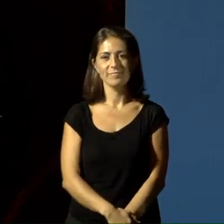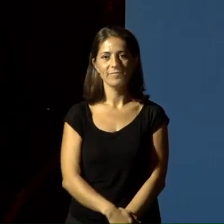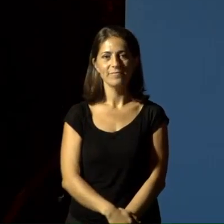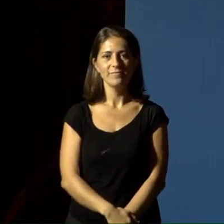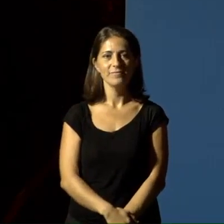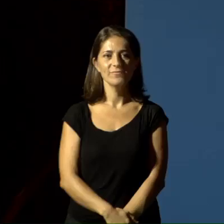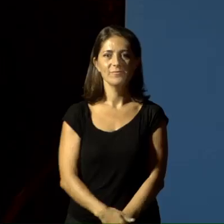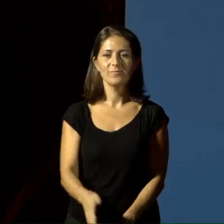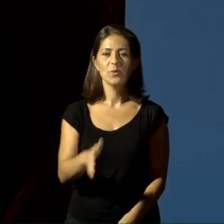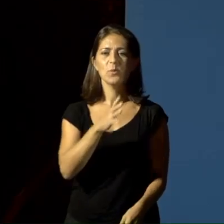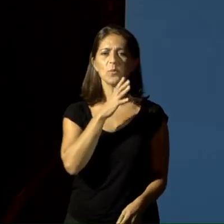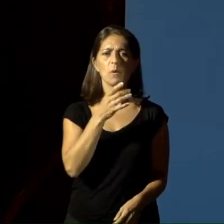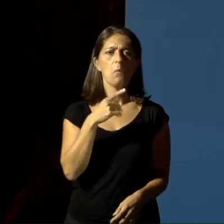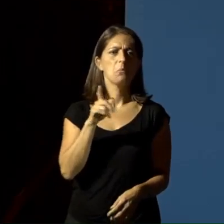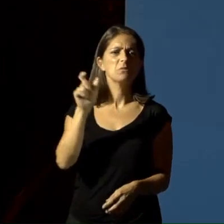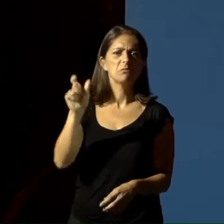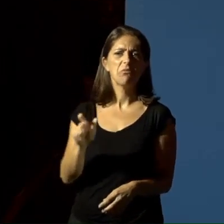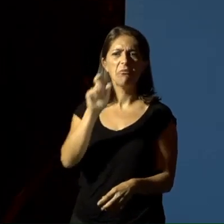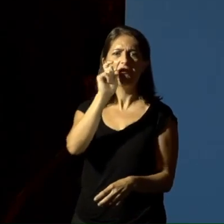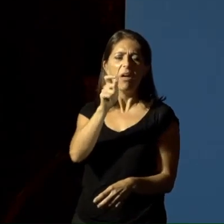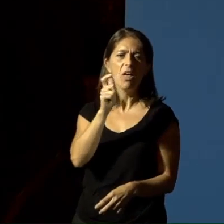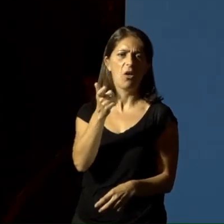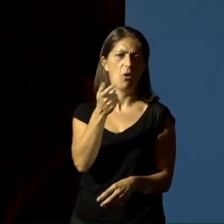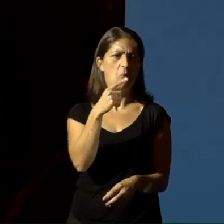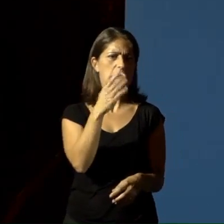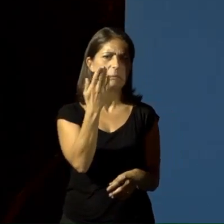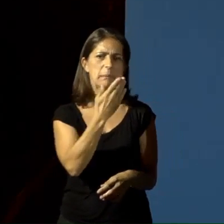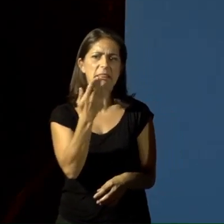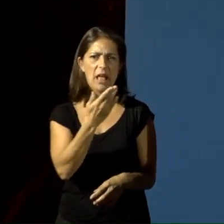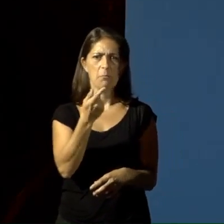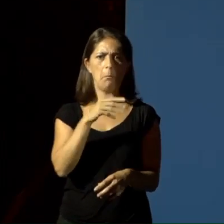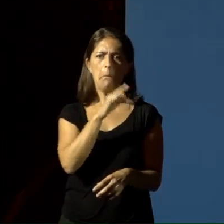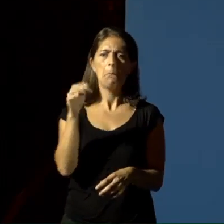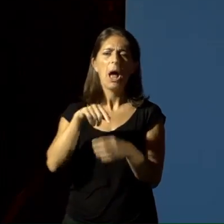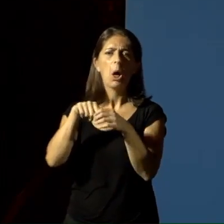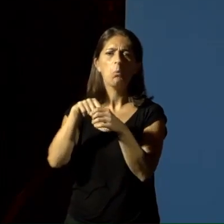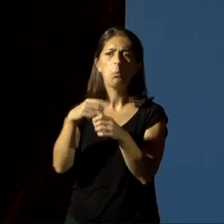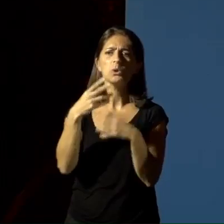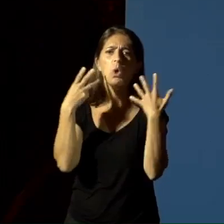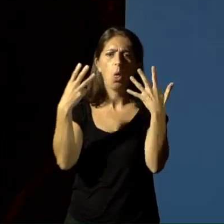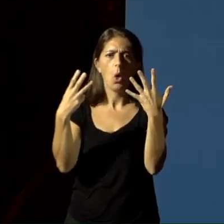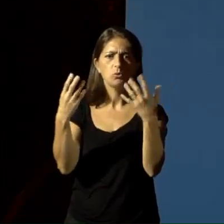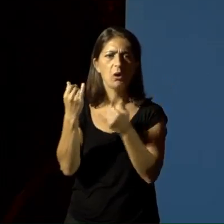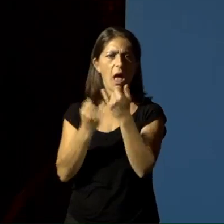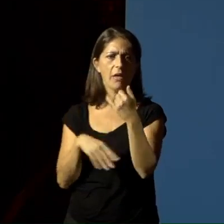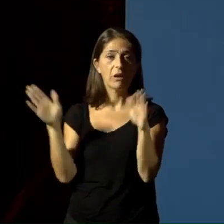por Aurea, Feijóo, Baltar e 8 cargos máis do Partido Popular, tal vez na Casa da